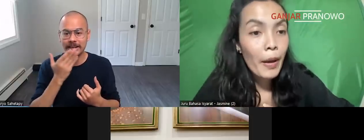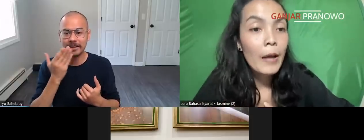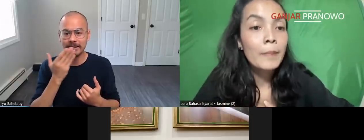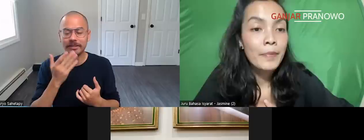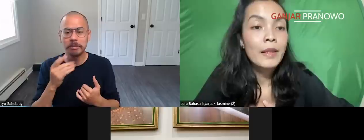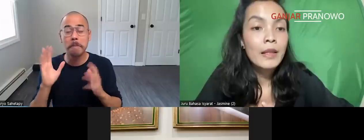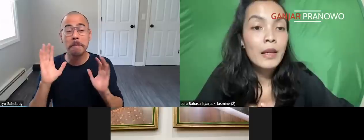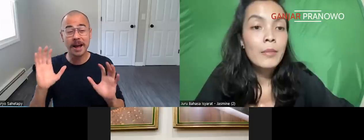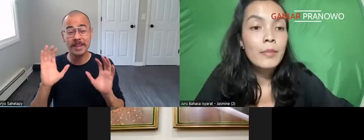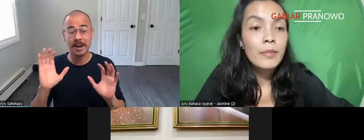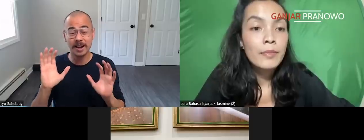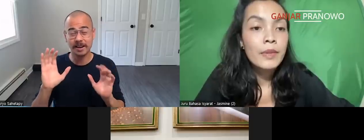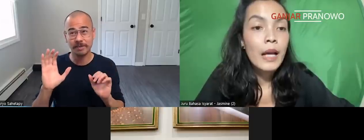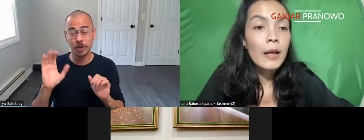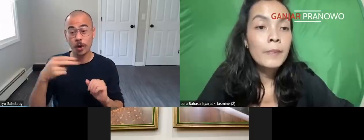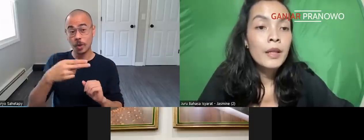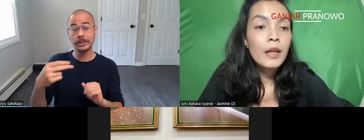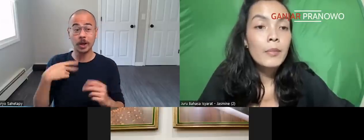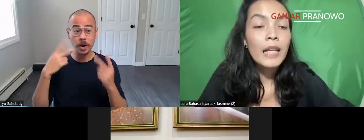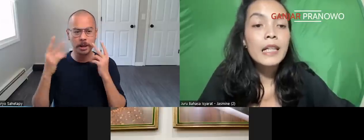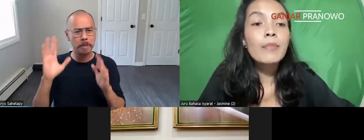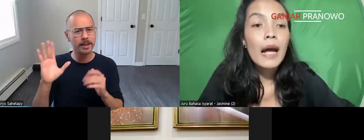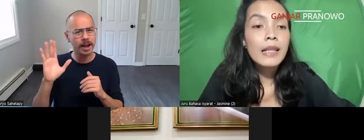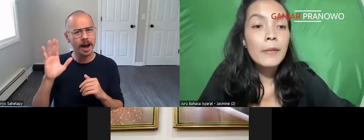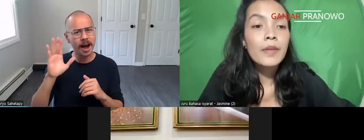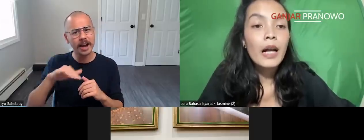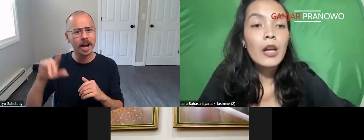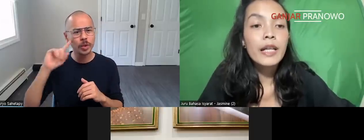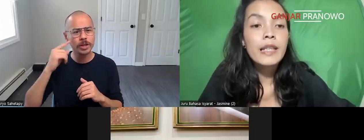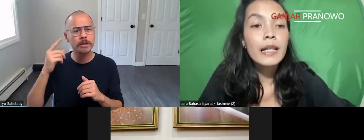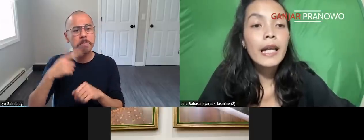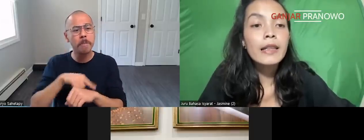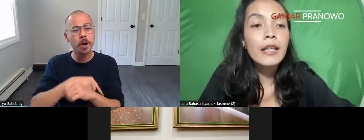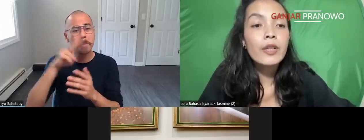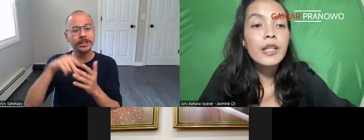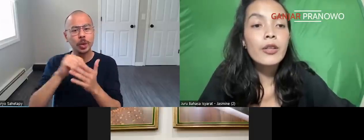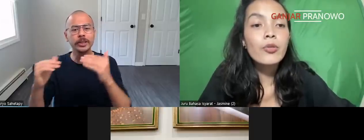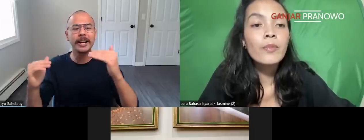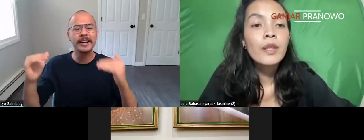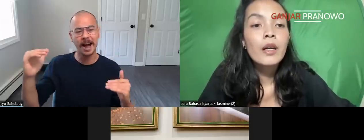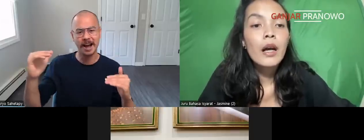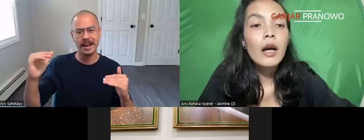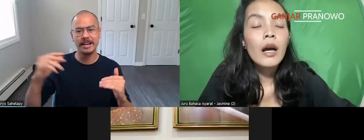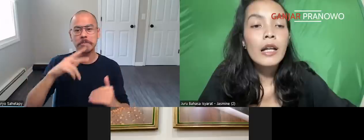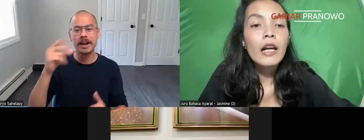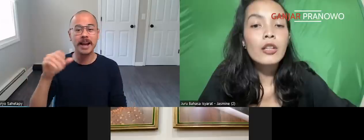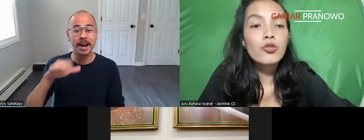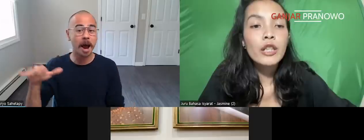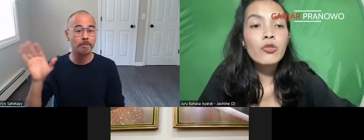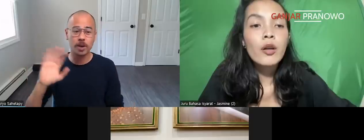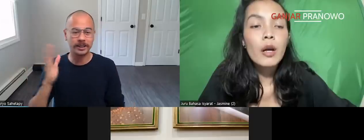seperti apa Nah mengajarkan bahasa Nah kalau yang saya lihat di Indonesia itu ee